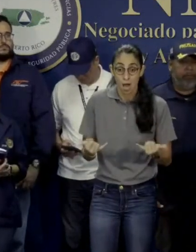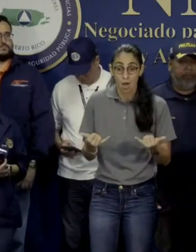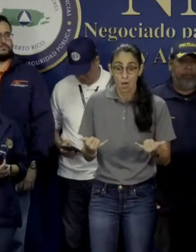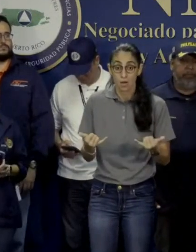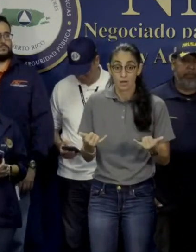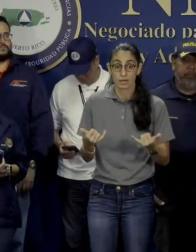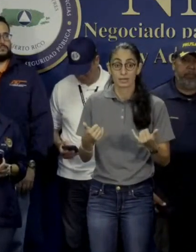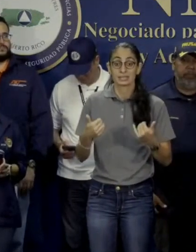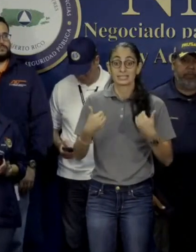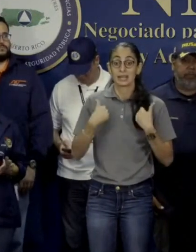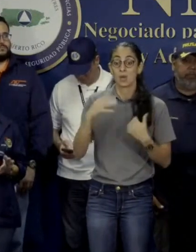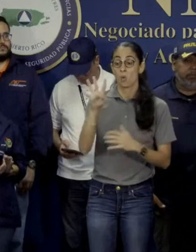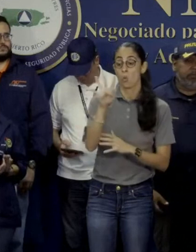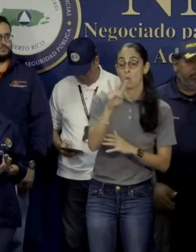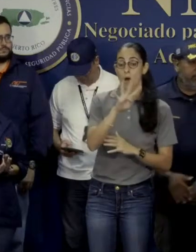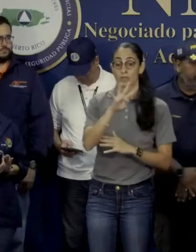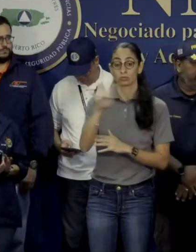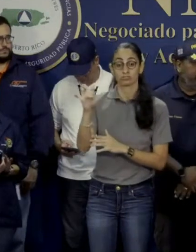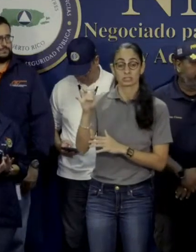Rico 400